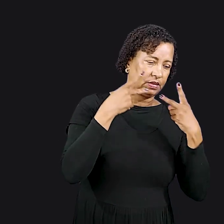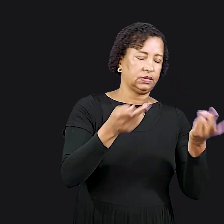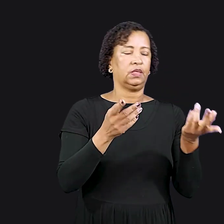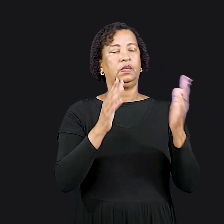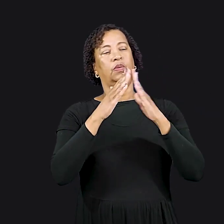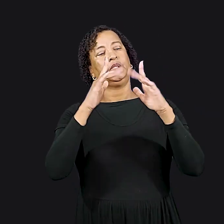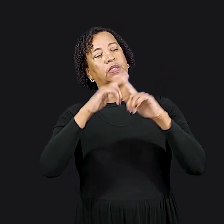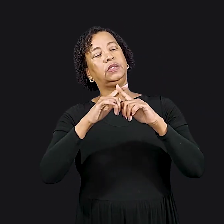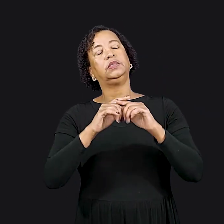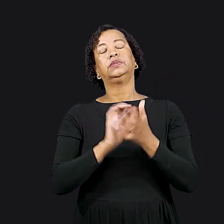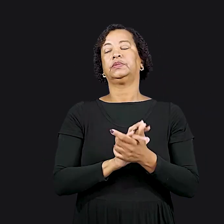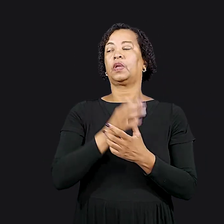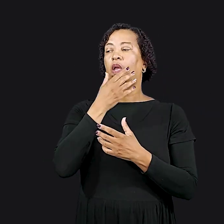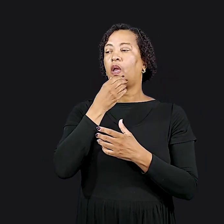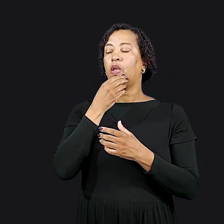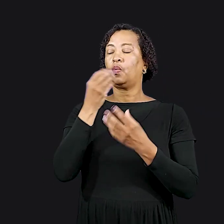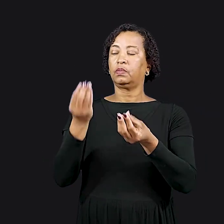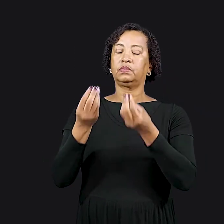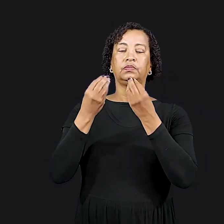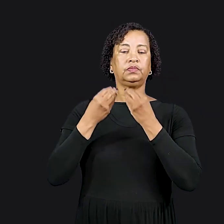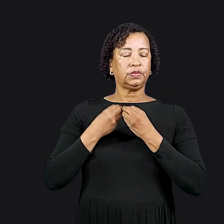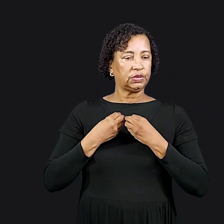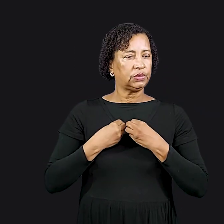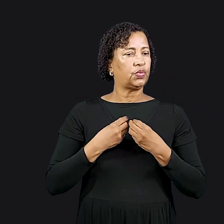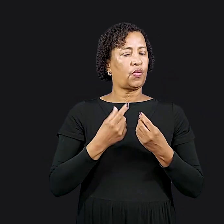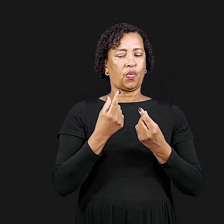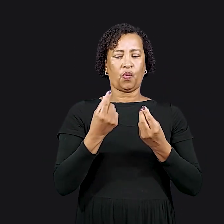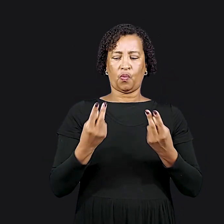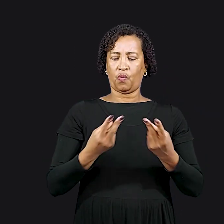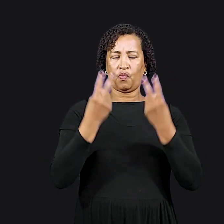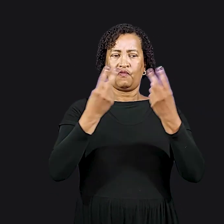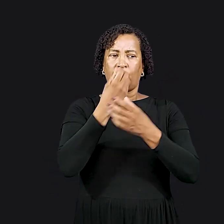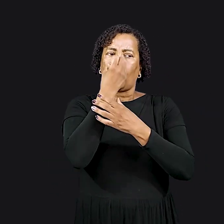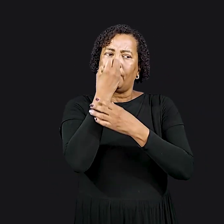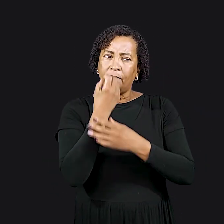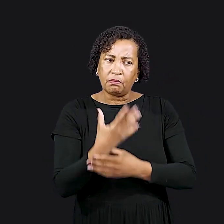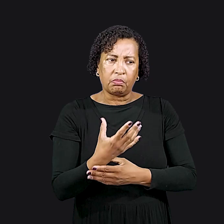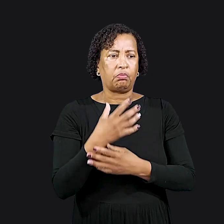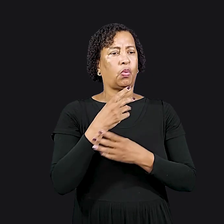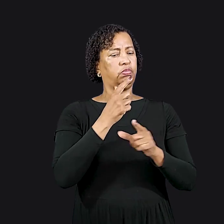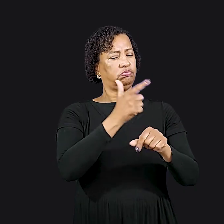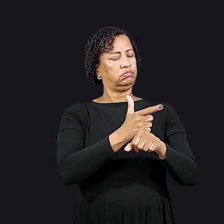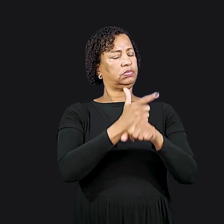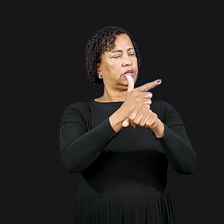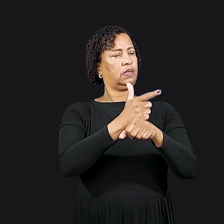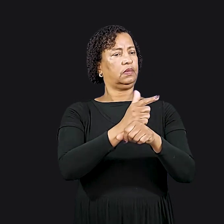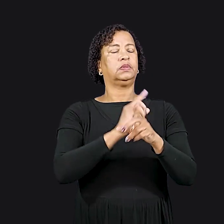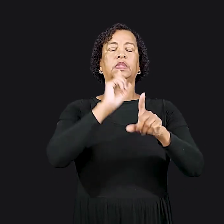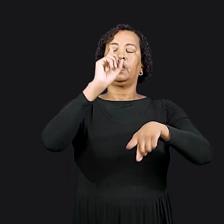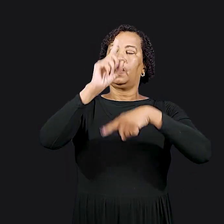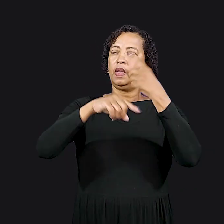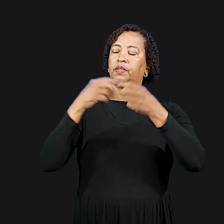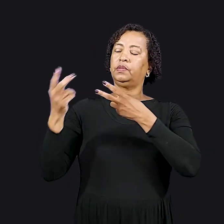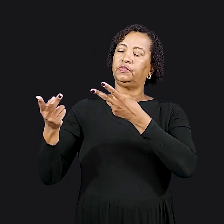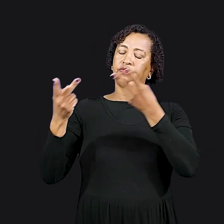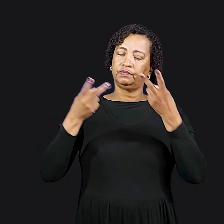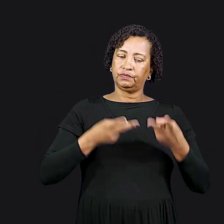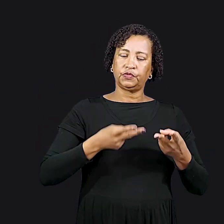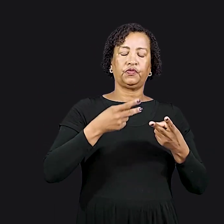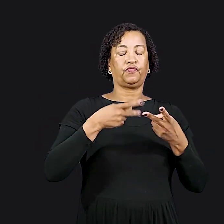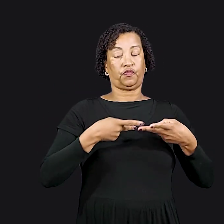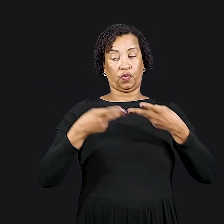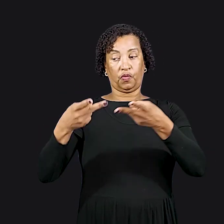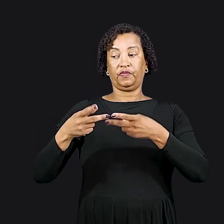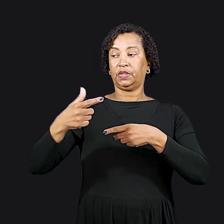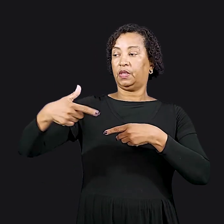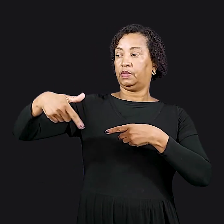igreja, ele finalmente ofereceu um ótimo preço pela arma. Algum tempo depois fui convidado para falar